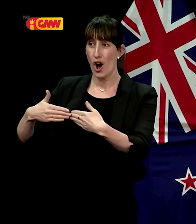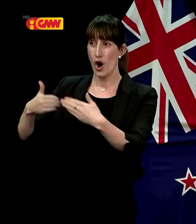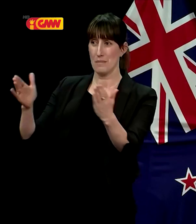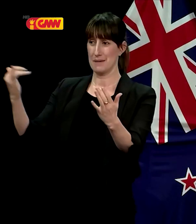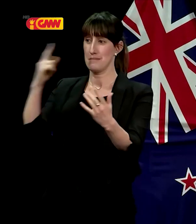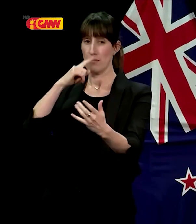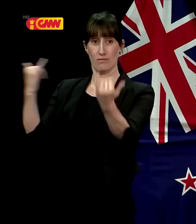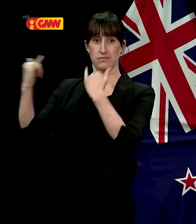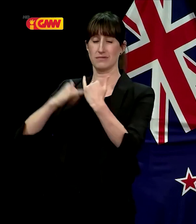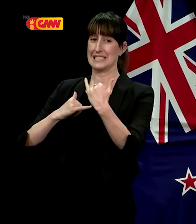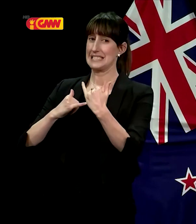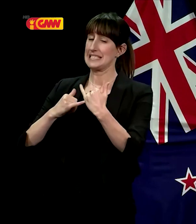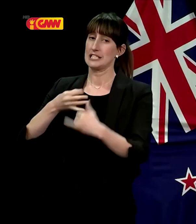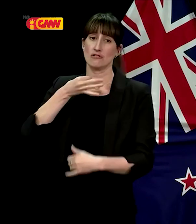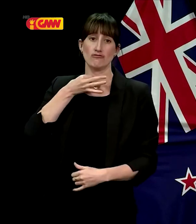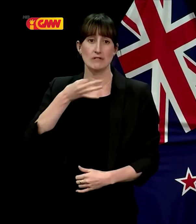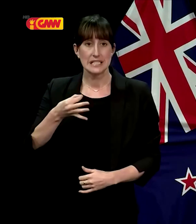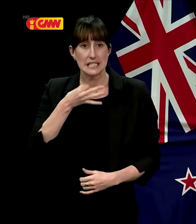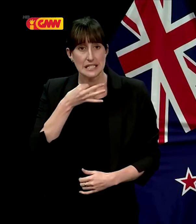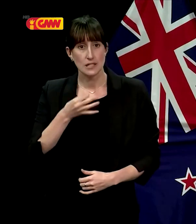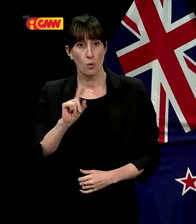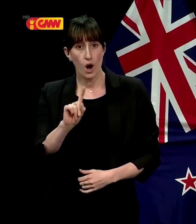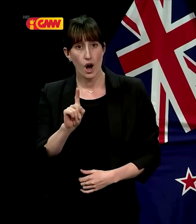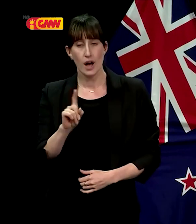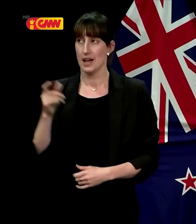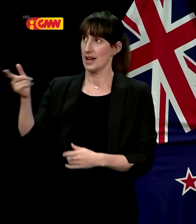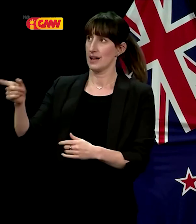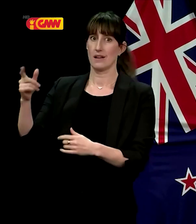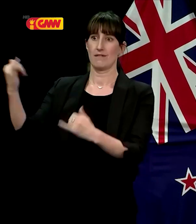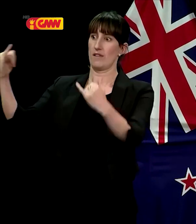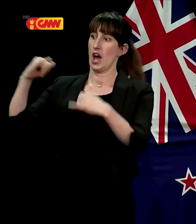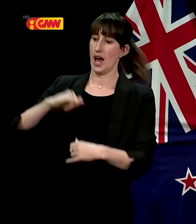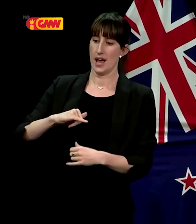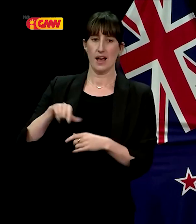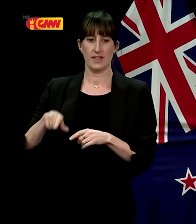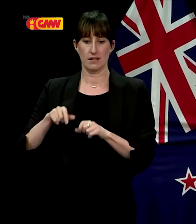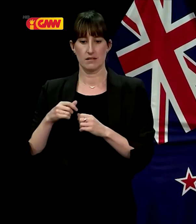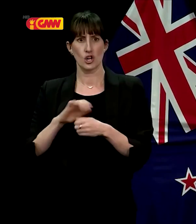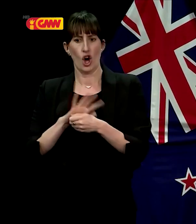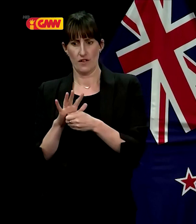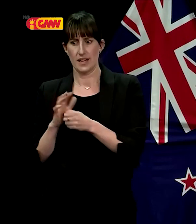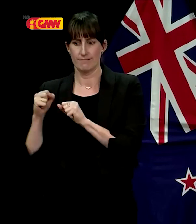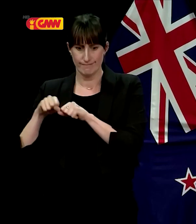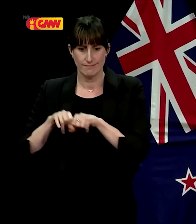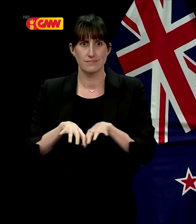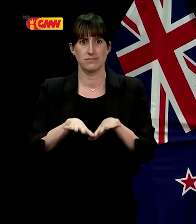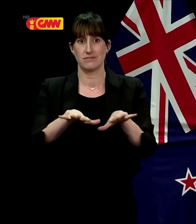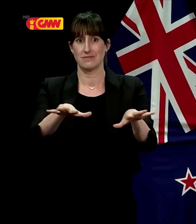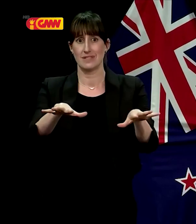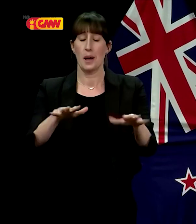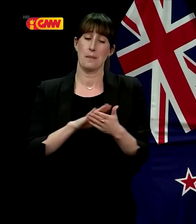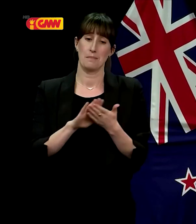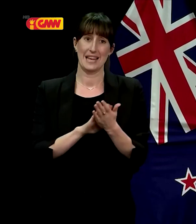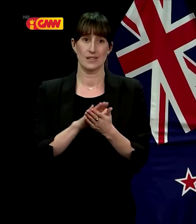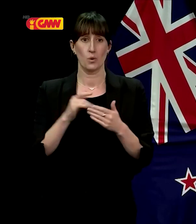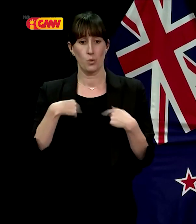ataca, mas que a União Europeia foi o aconselho para residente sua sinação e ato halaviazem. Tuir Ardern cata que decisão de ataca na fato em